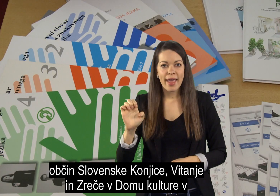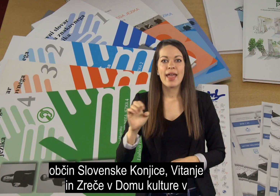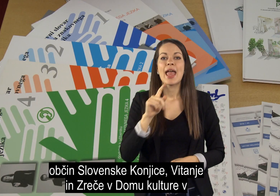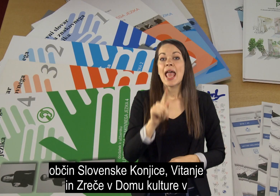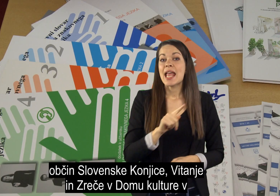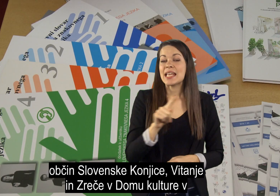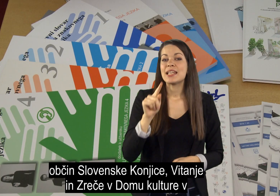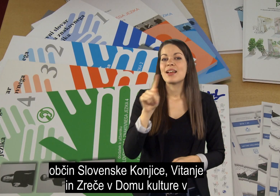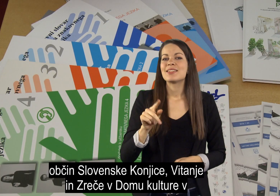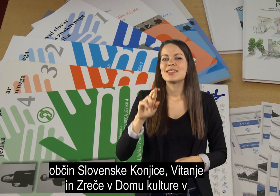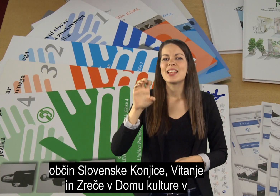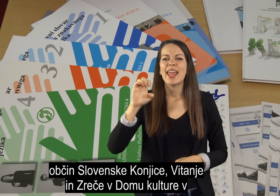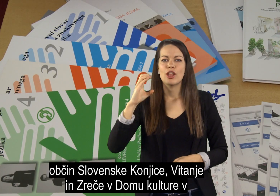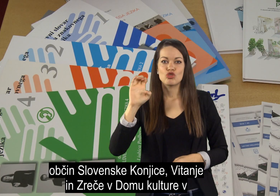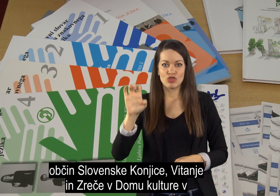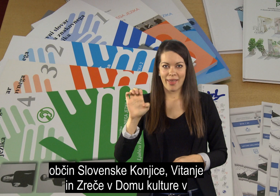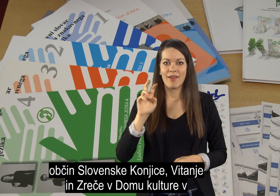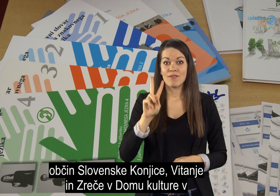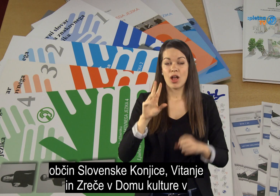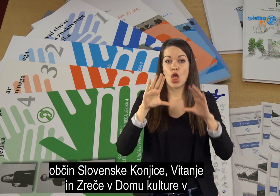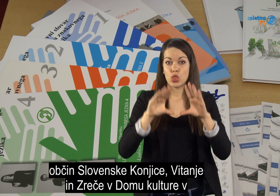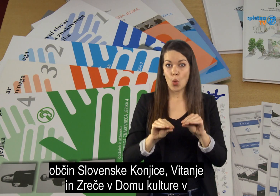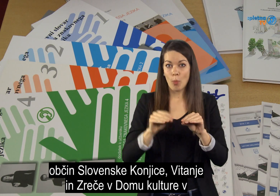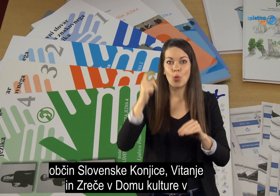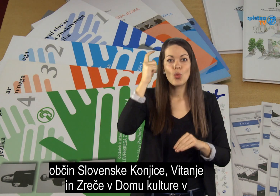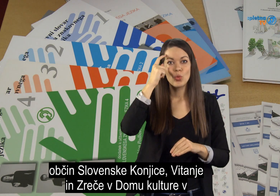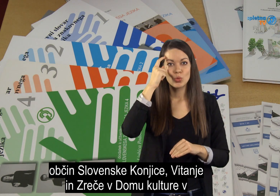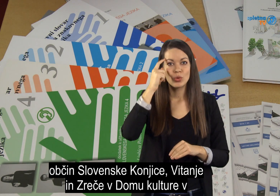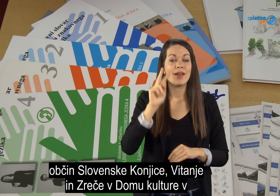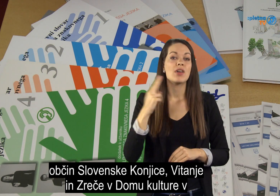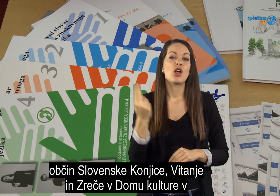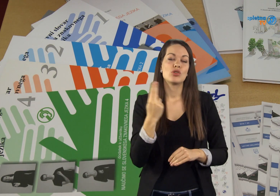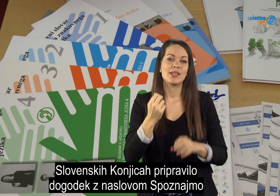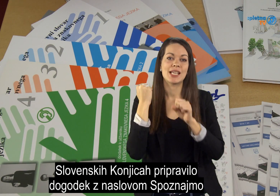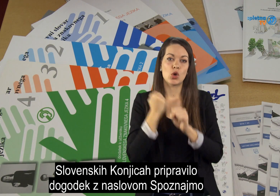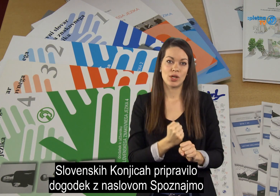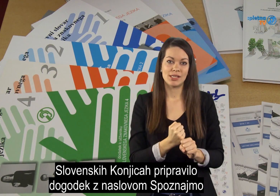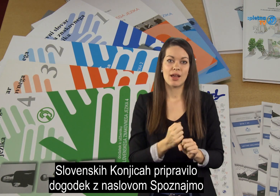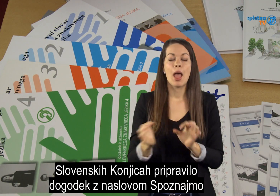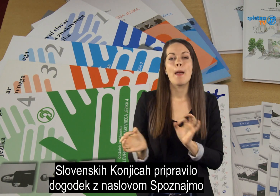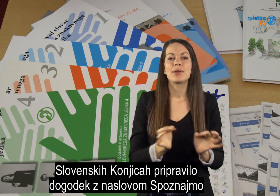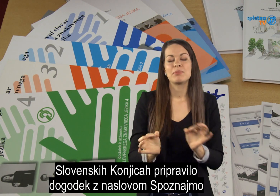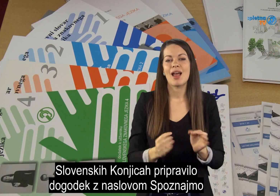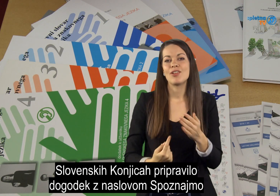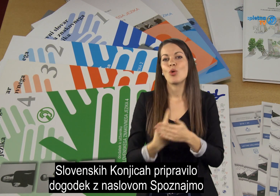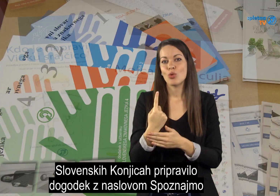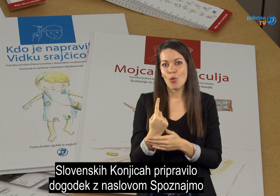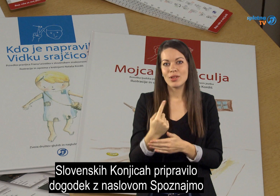v Slovenskih Konjicah pripravilo dogodek z naslovom Spoznajmo slovenski znakovni jezik.